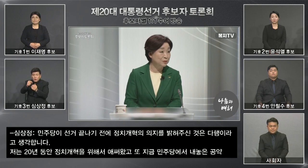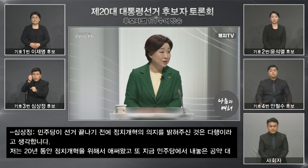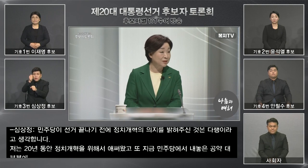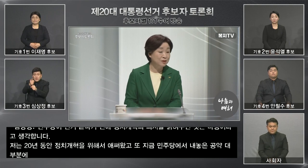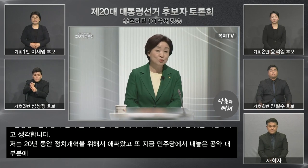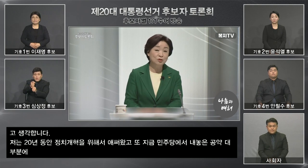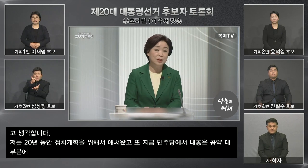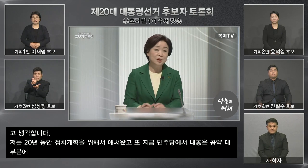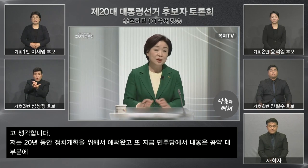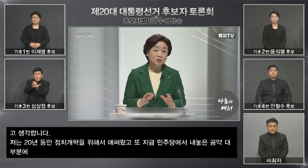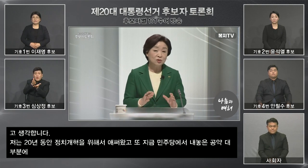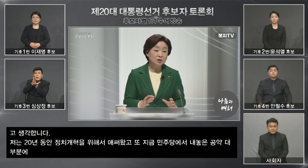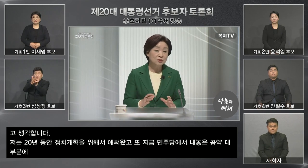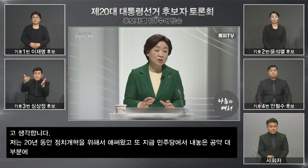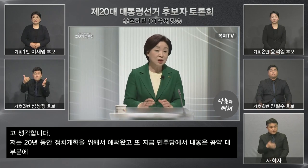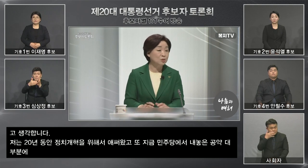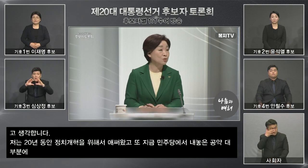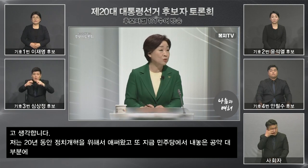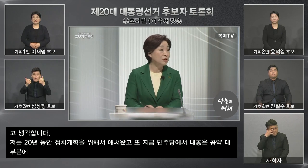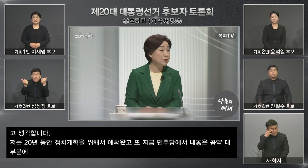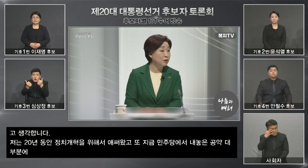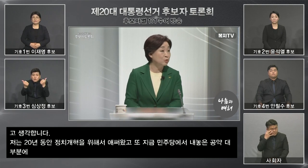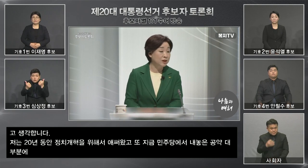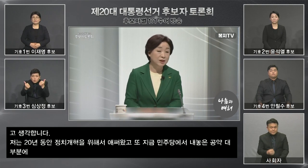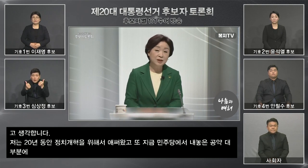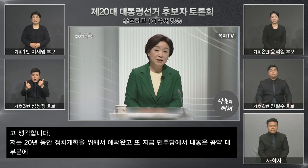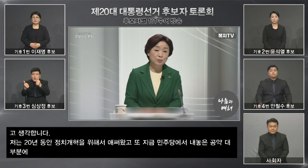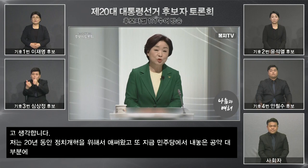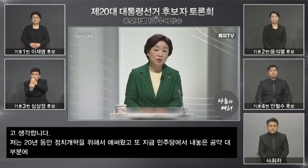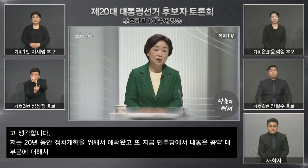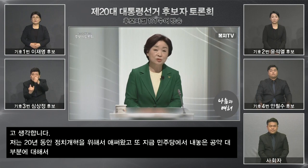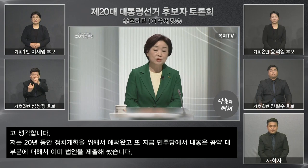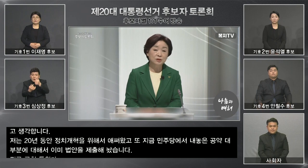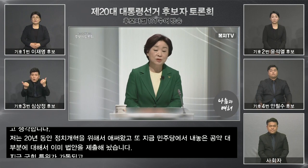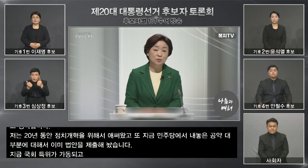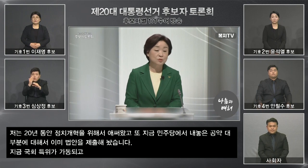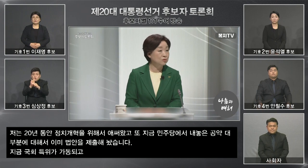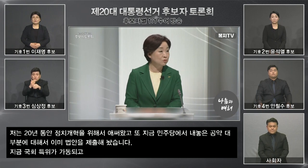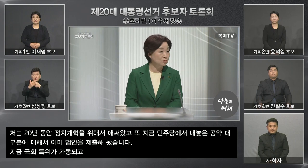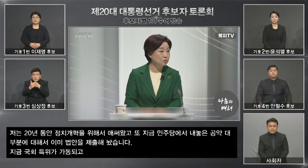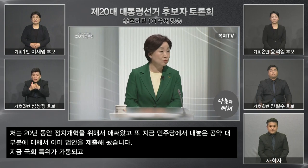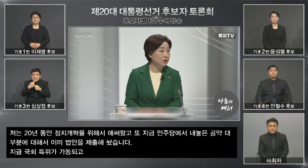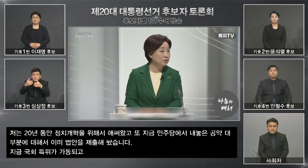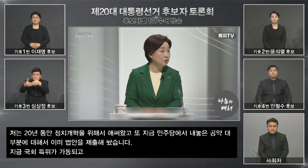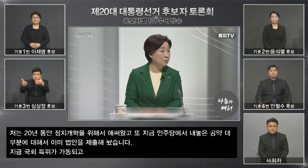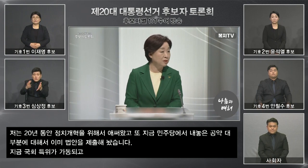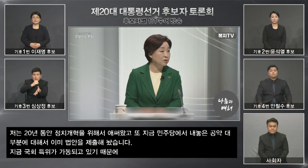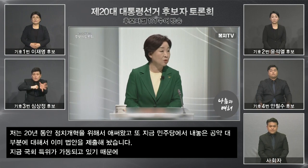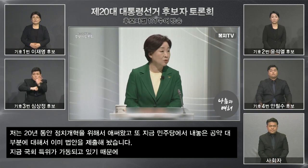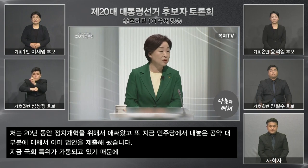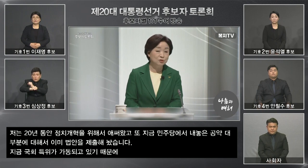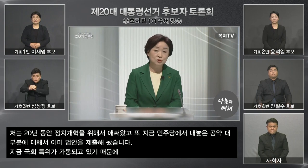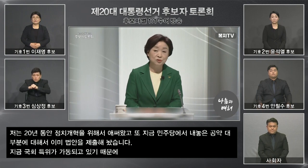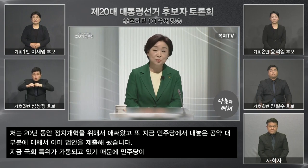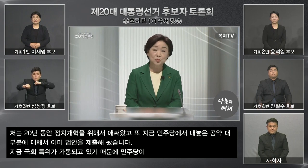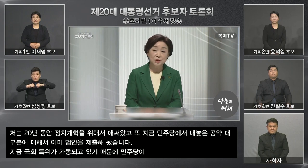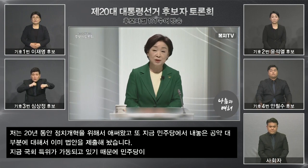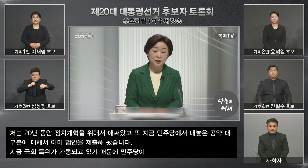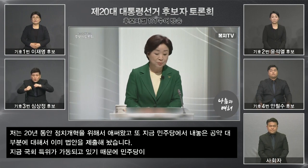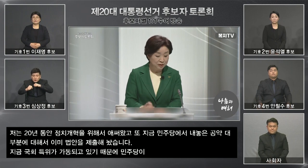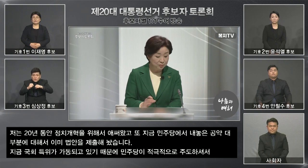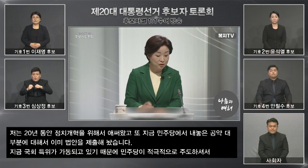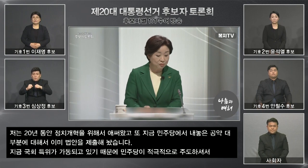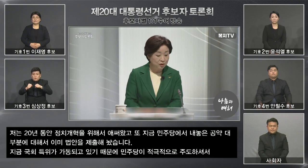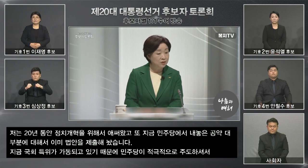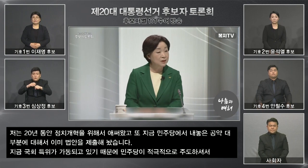제출해놨습니다. 지금 국회 정개특위가 가동되고 있기 때문에 민주당이 좀 적극적으로 주도하셔서 빠른 결론을 내주셨으면